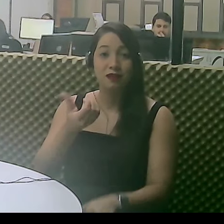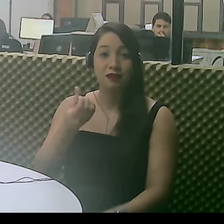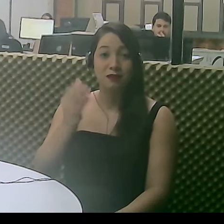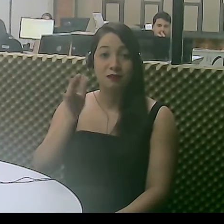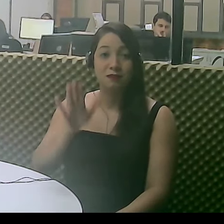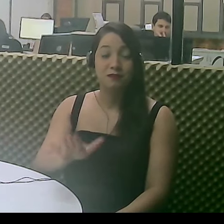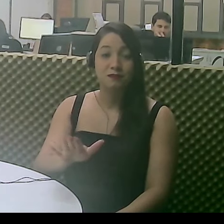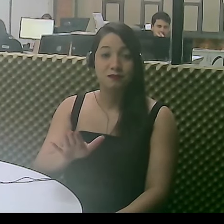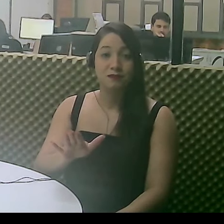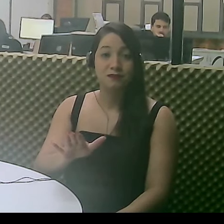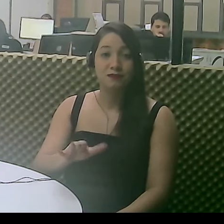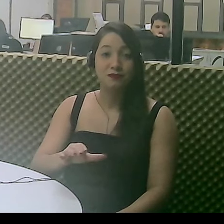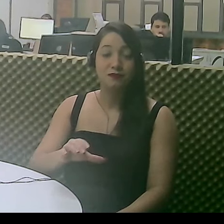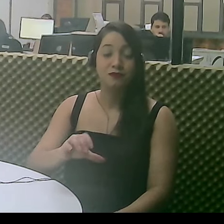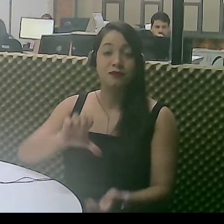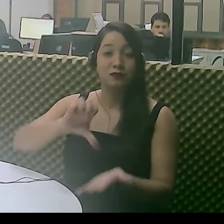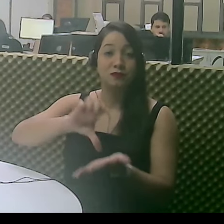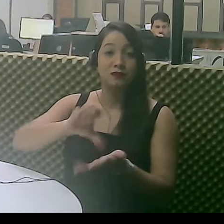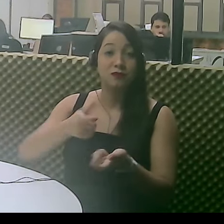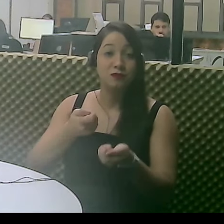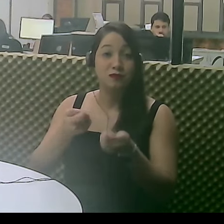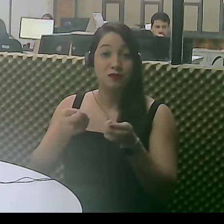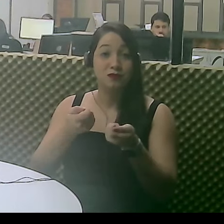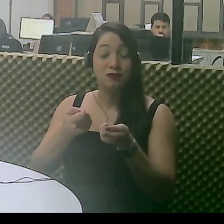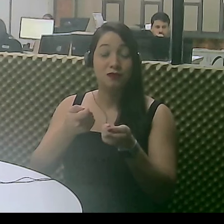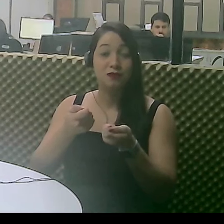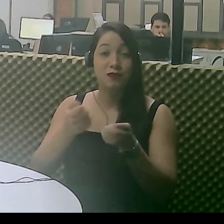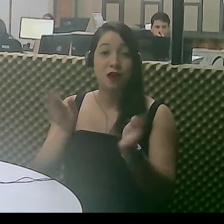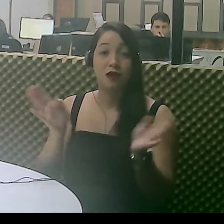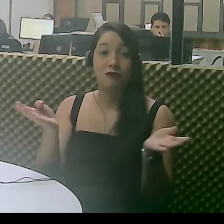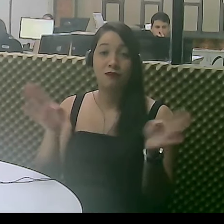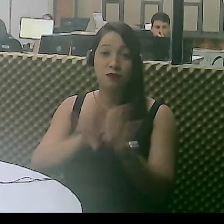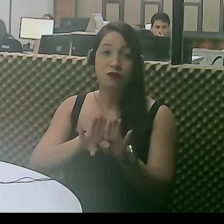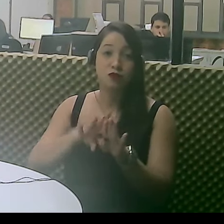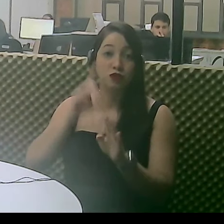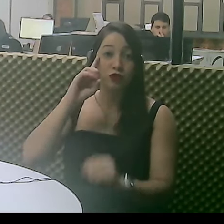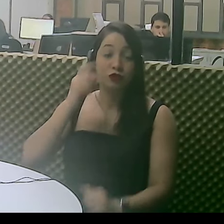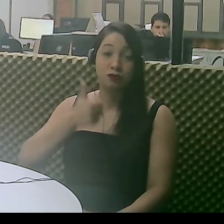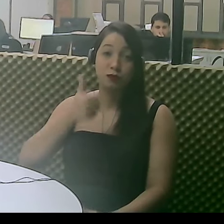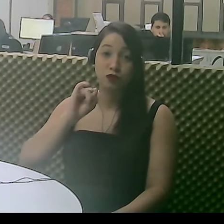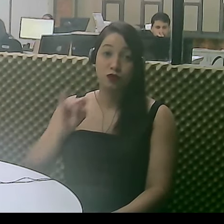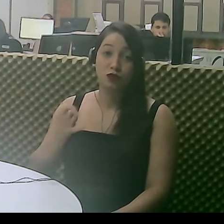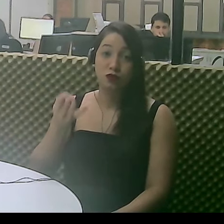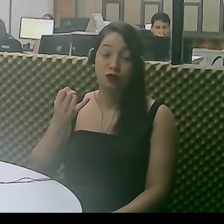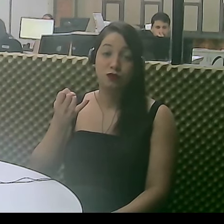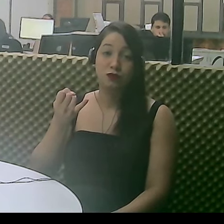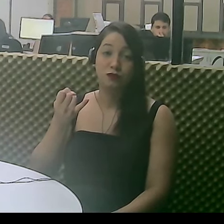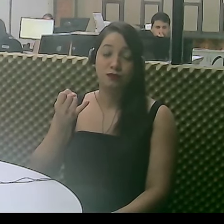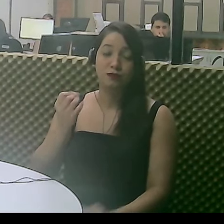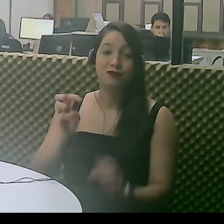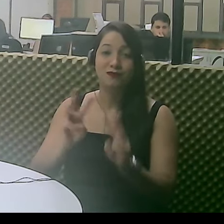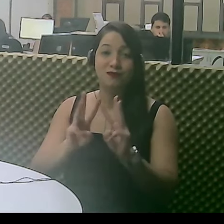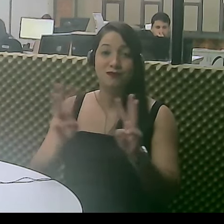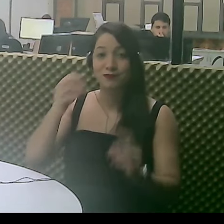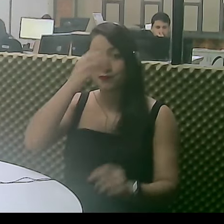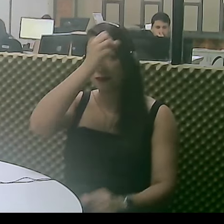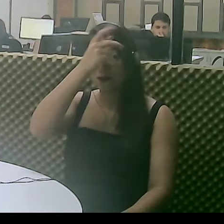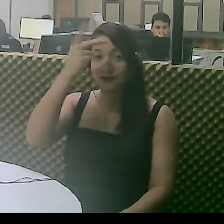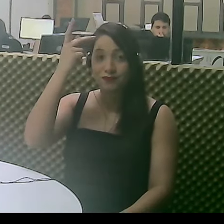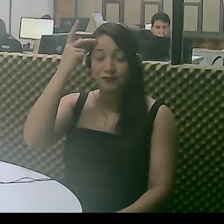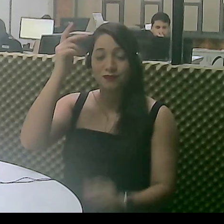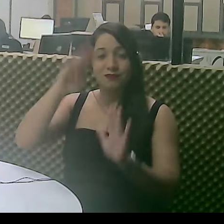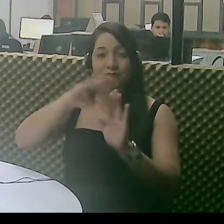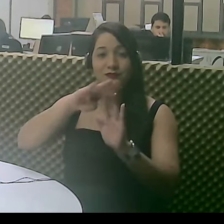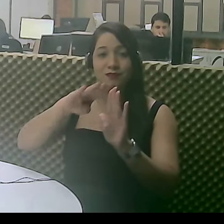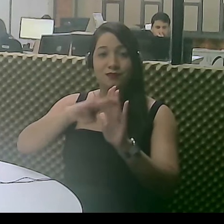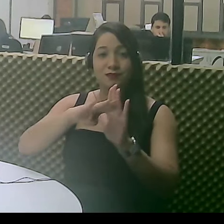tarde já o centro administrativo estará fechado no dia primeiro de Janeiro no portal da prefeitura tem também os